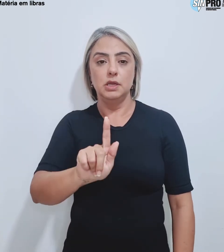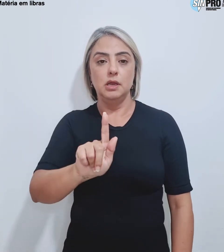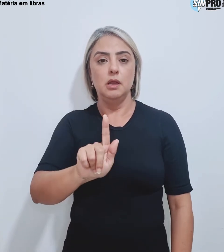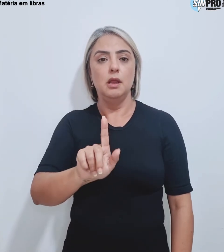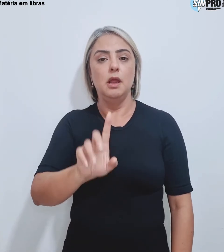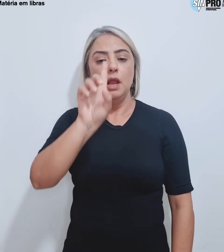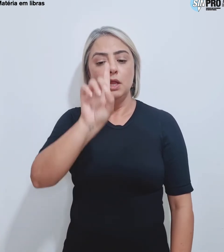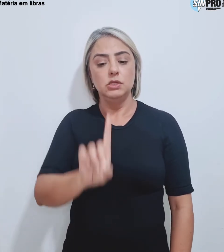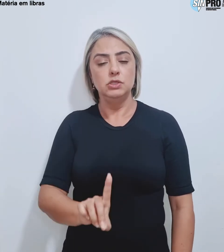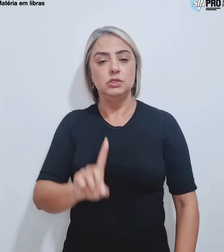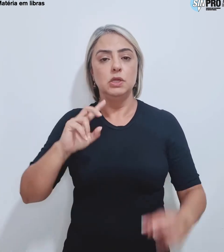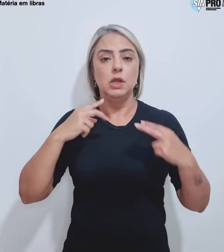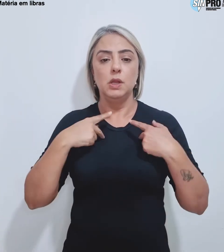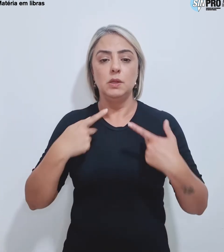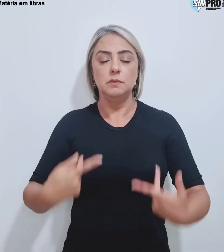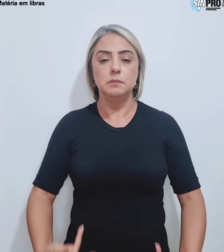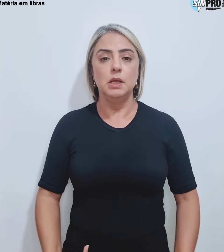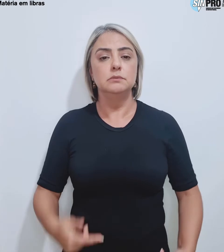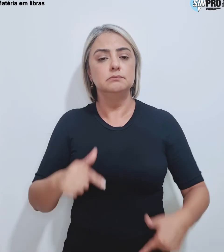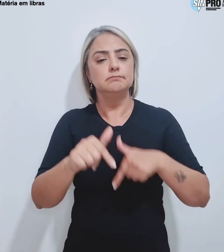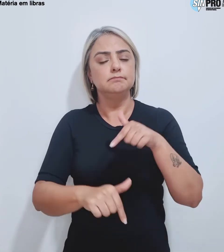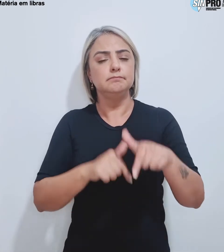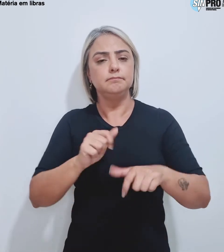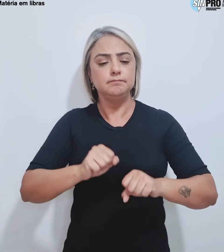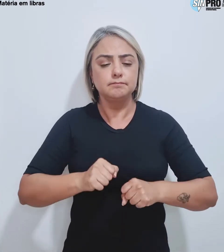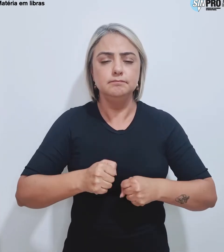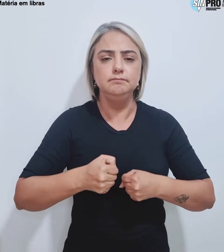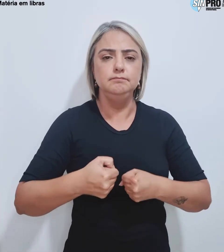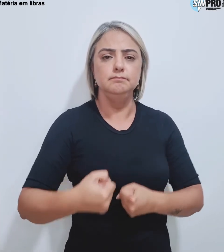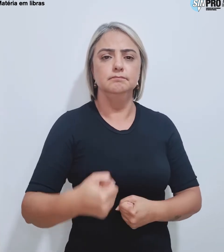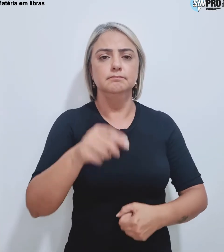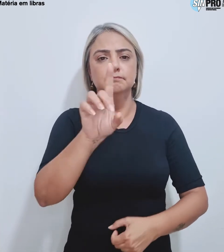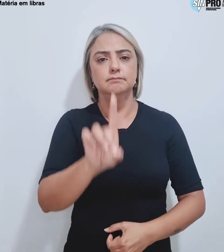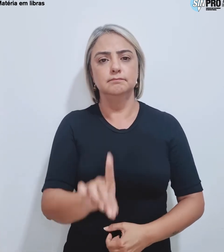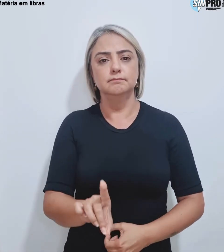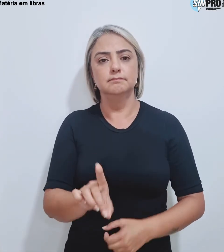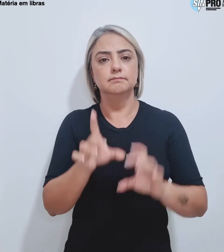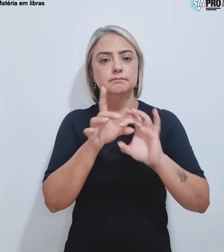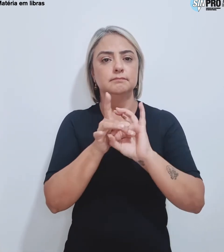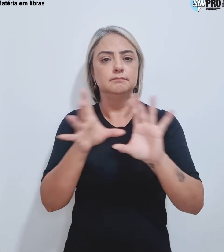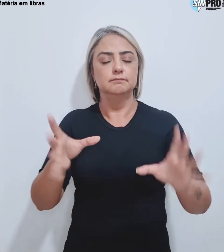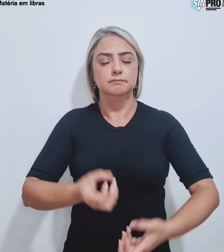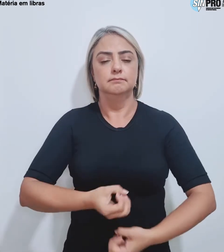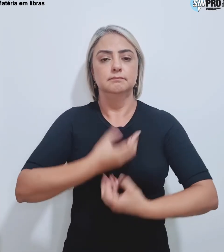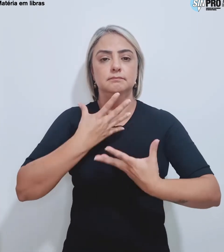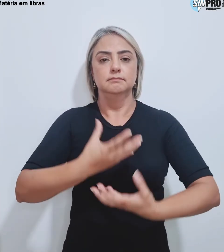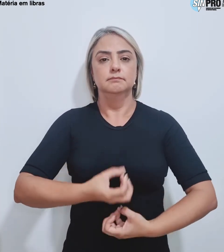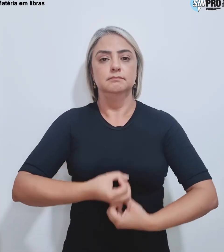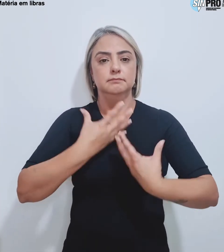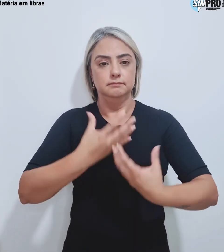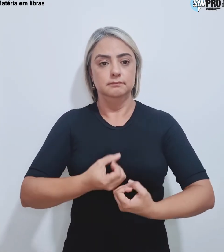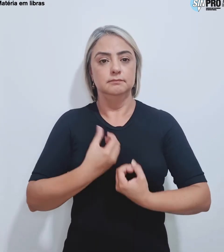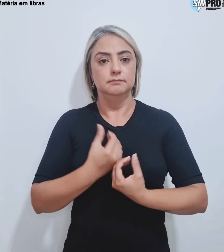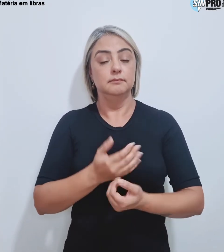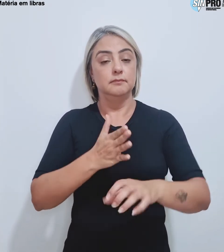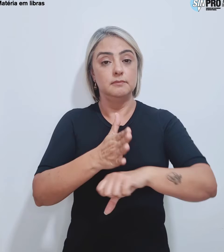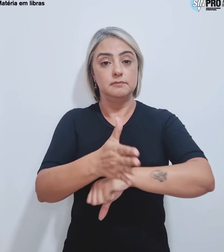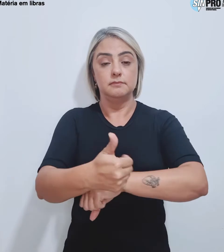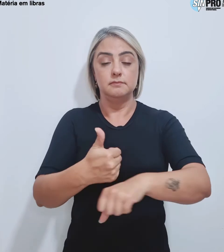governamental de direitos humanos que atua em defesa do direito à liberdade de expressão e de